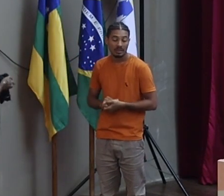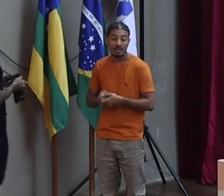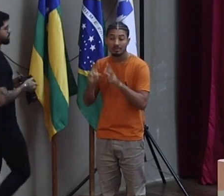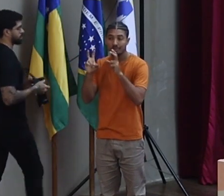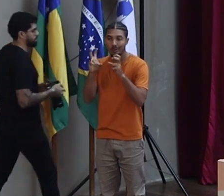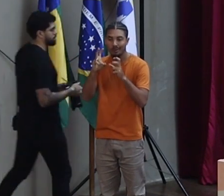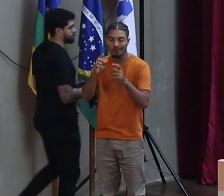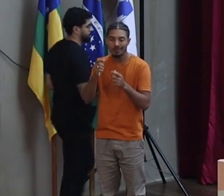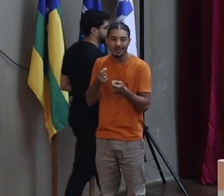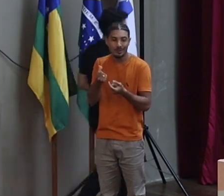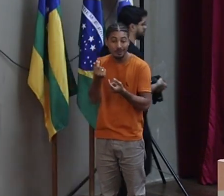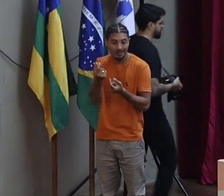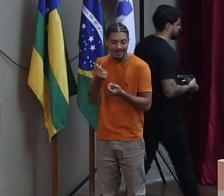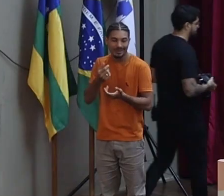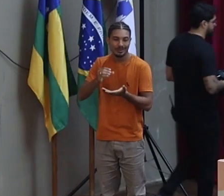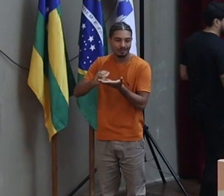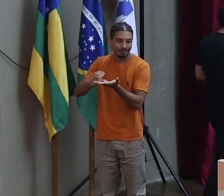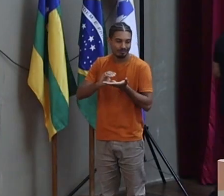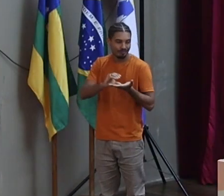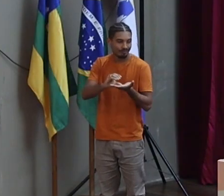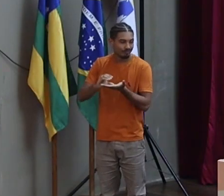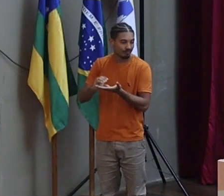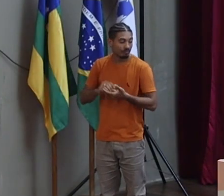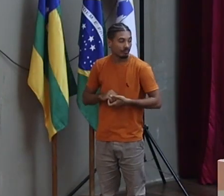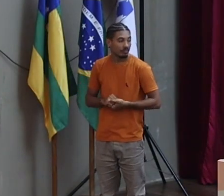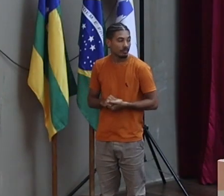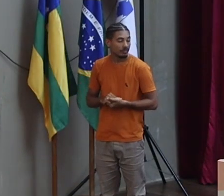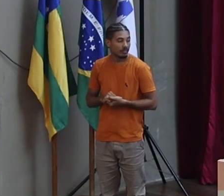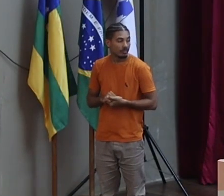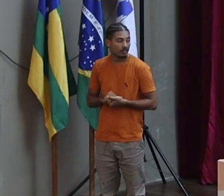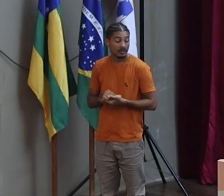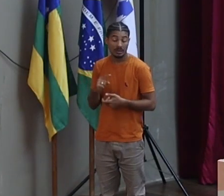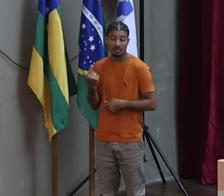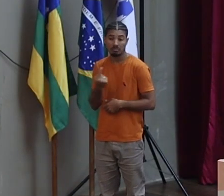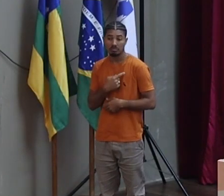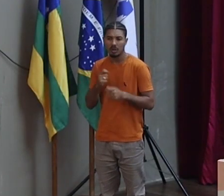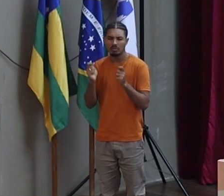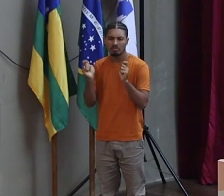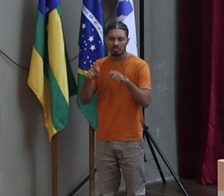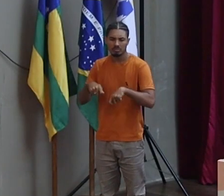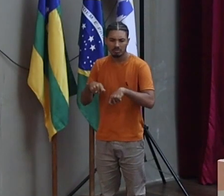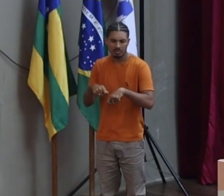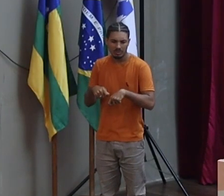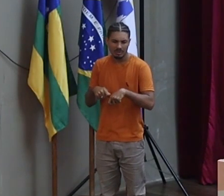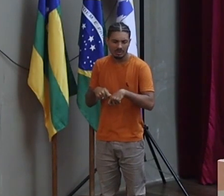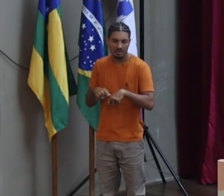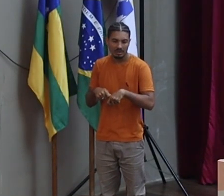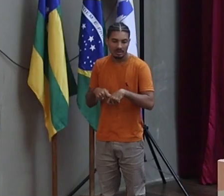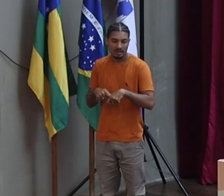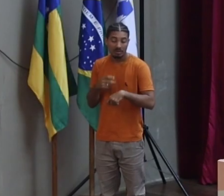por exemplo, né? E a gente poderia dizer quase a mesma